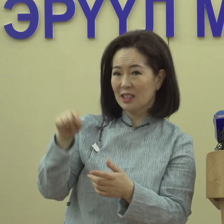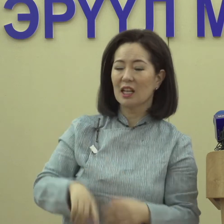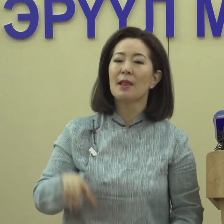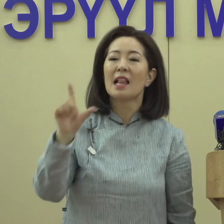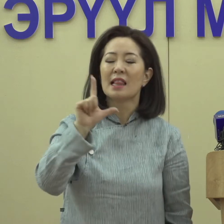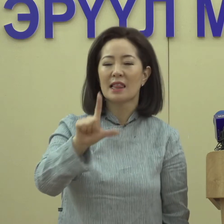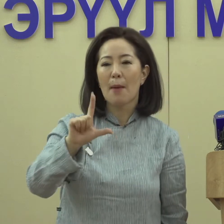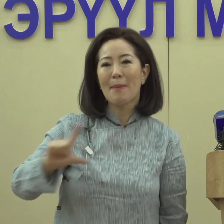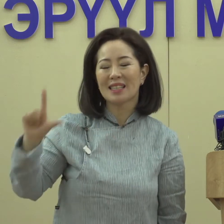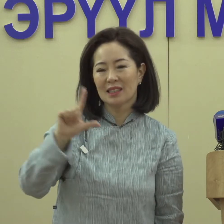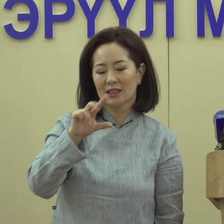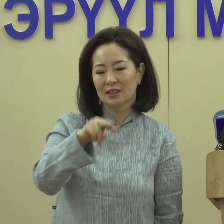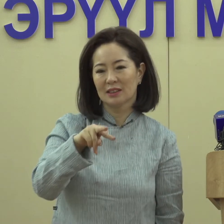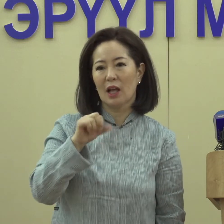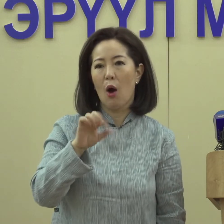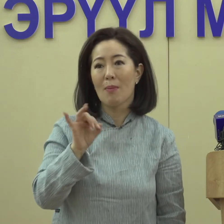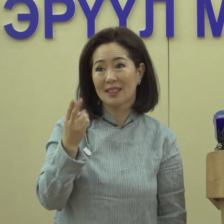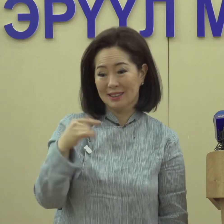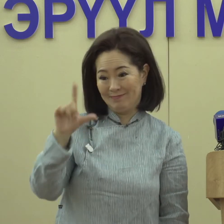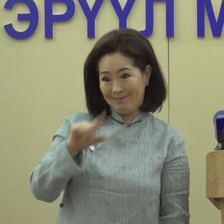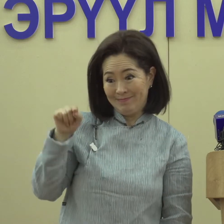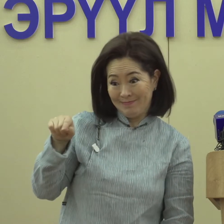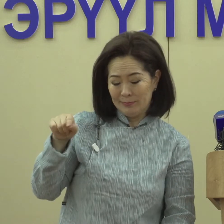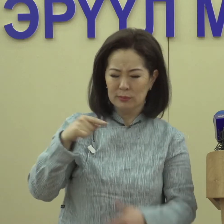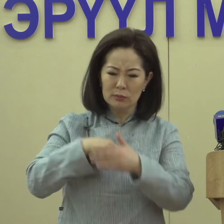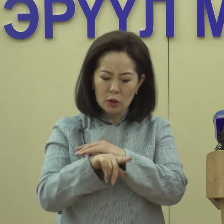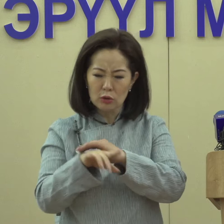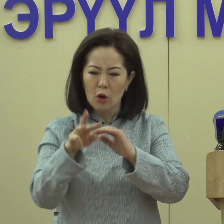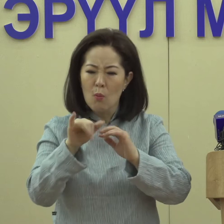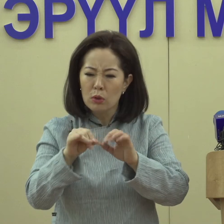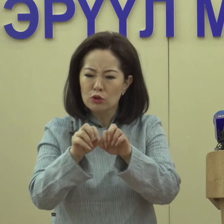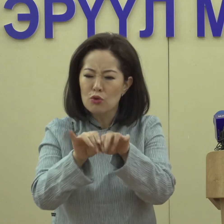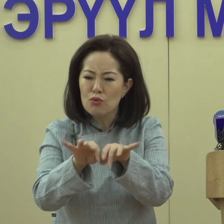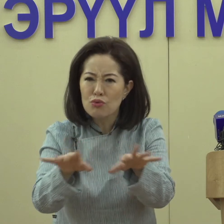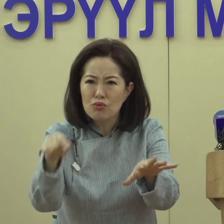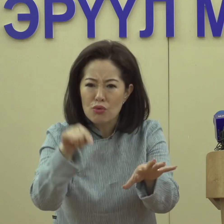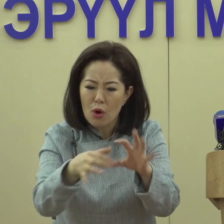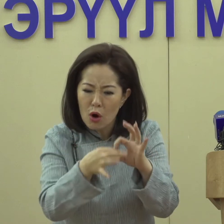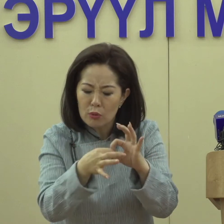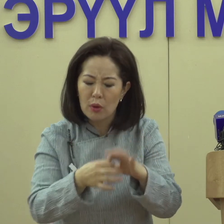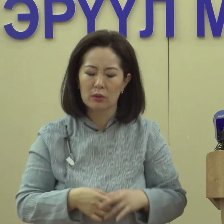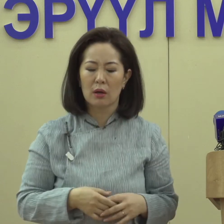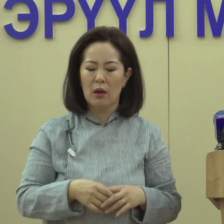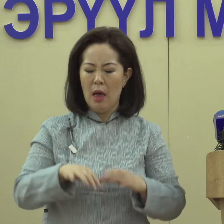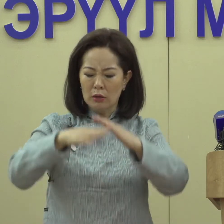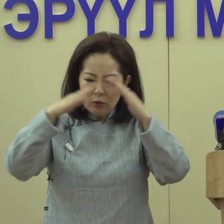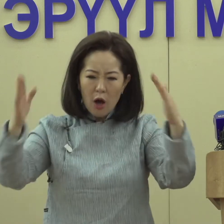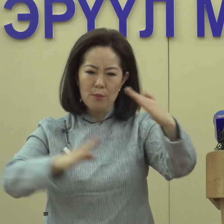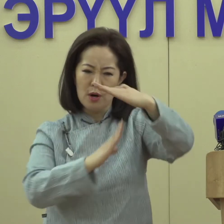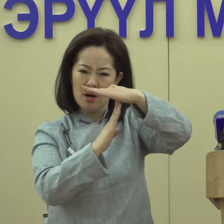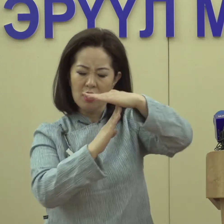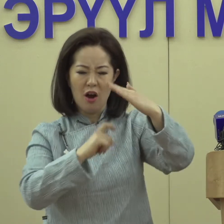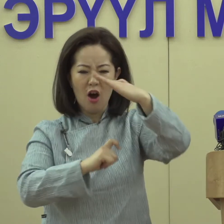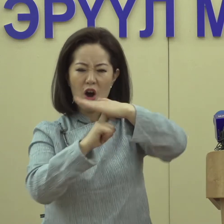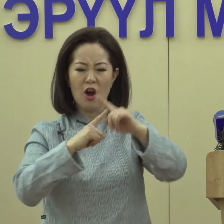бүс нутаг болон одоо ойролцоох хойд бүс нутгийн 14 мужийг хамарсан өргөн хүрээний 20 цэрийг бол тогтоох